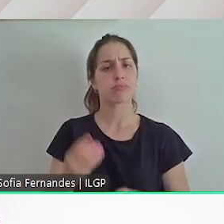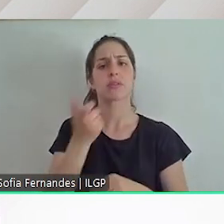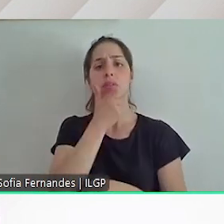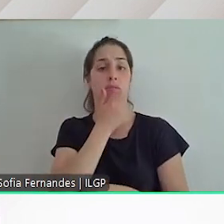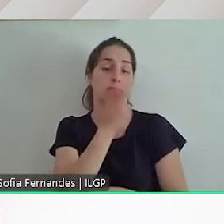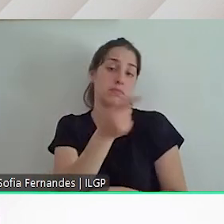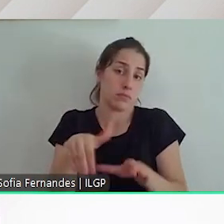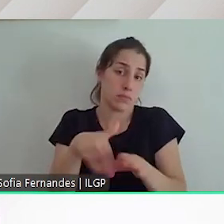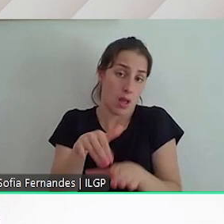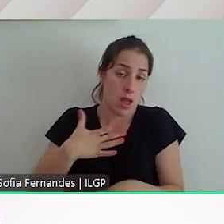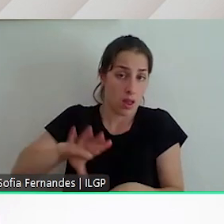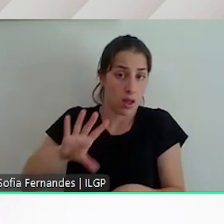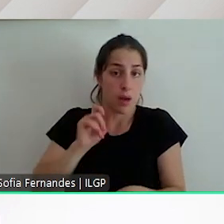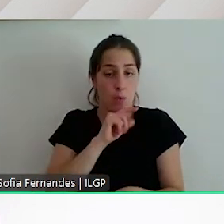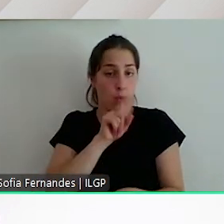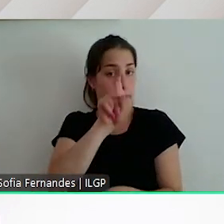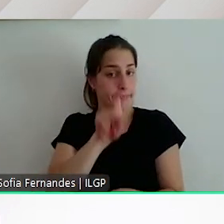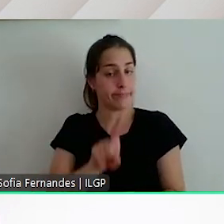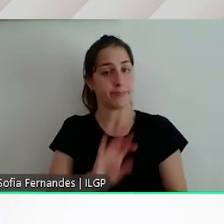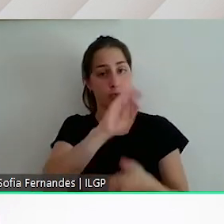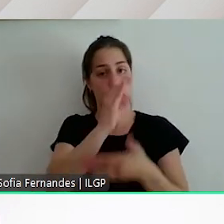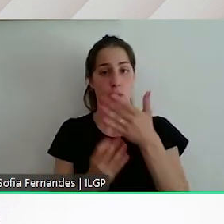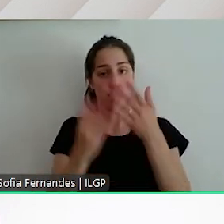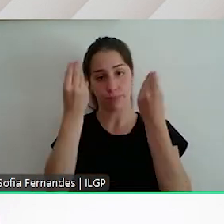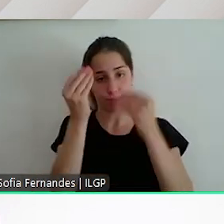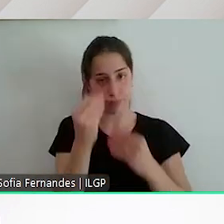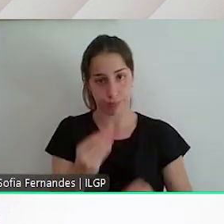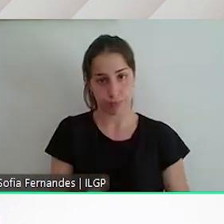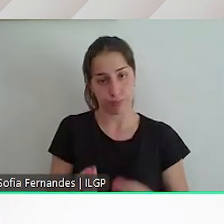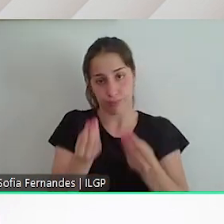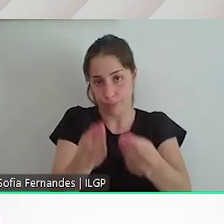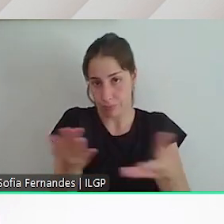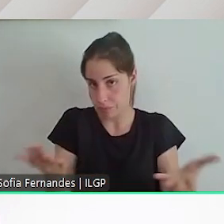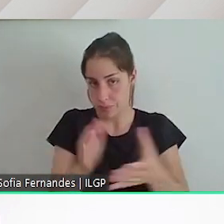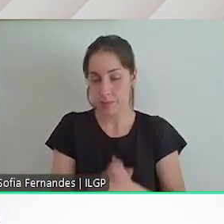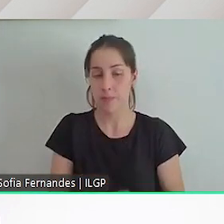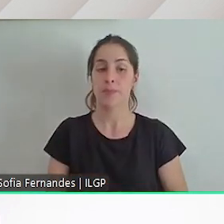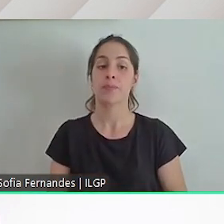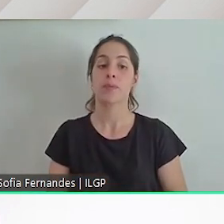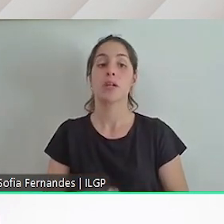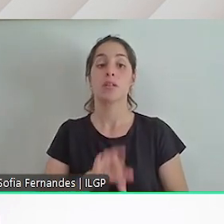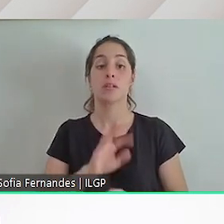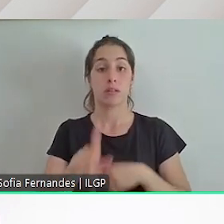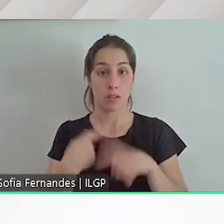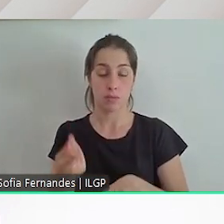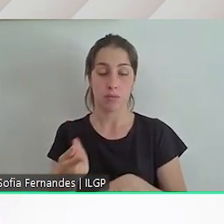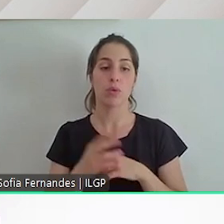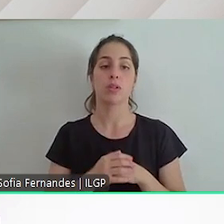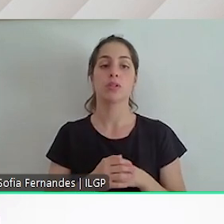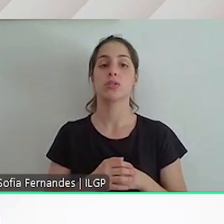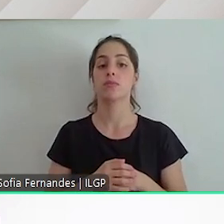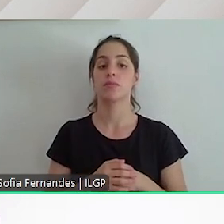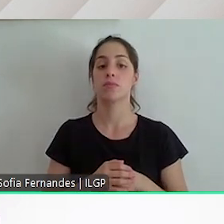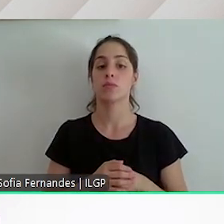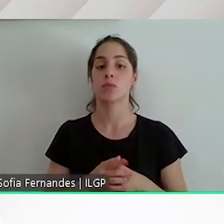participar no âmbito da rede INA Alumni. Depois temos também já